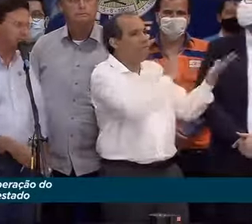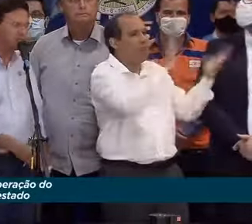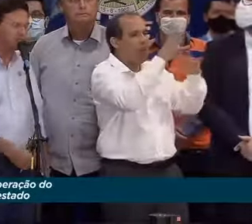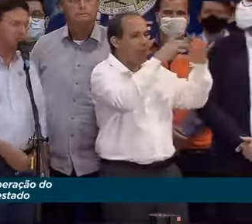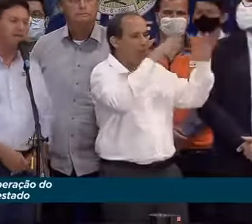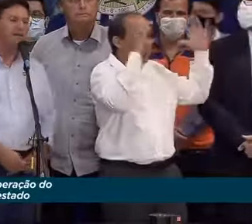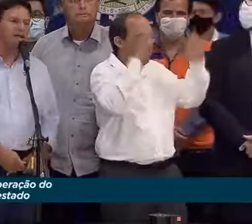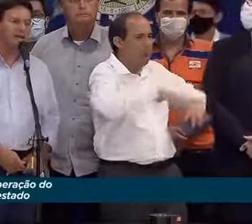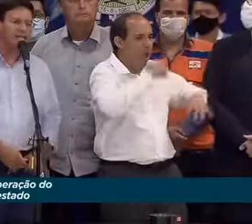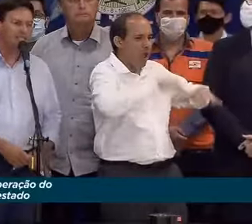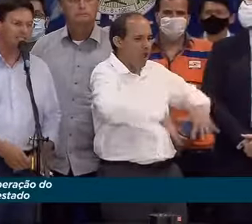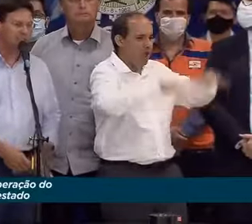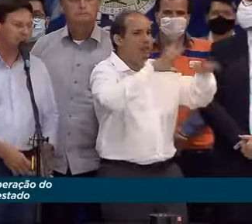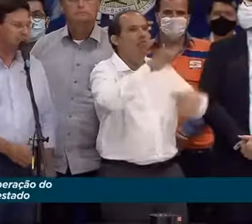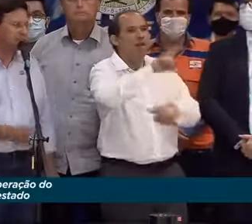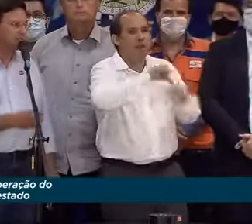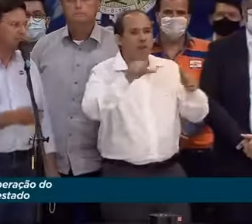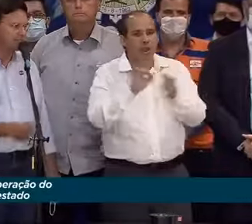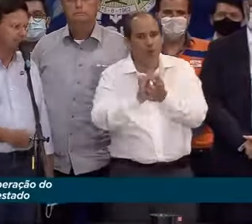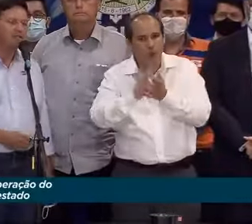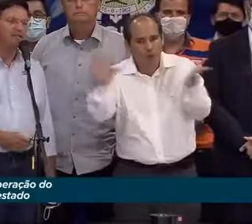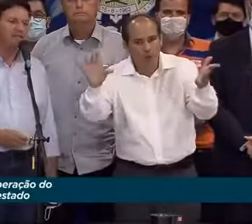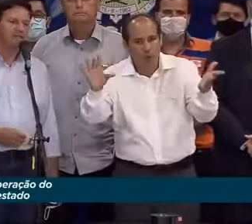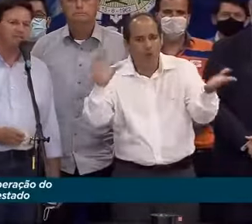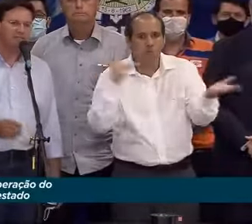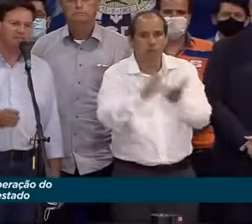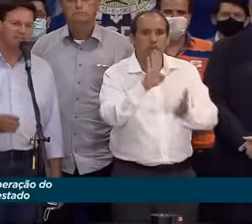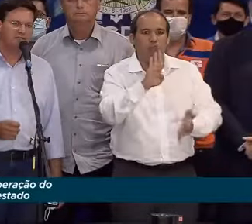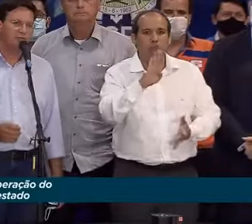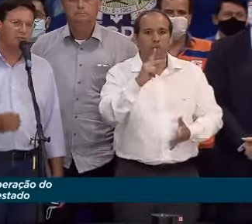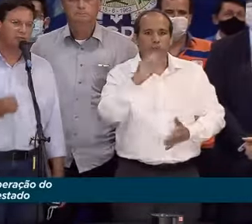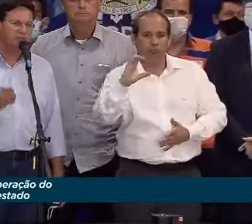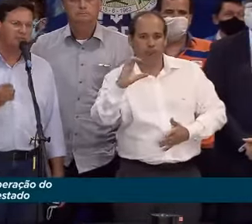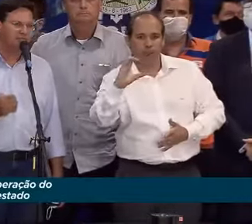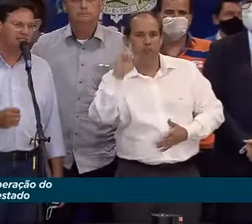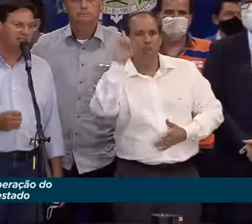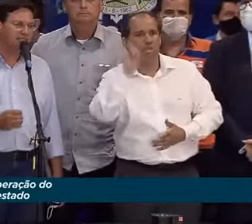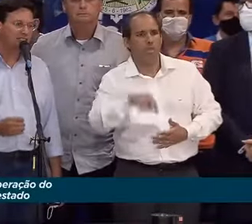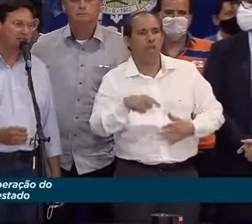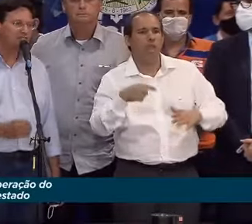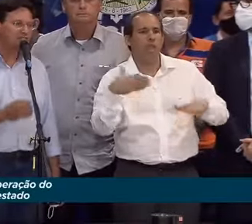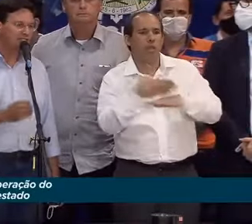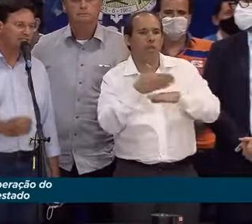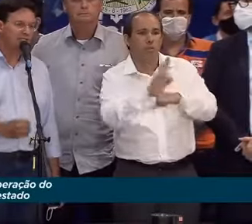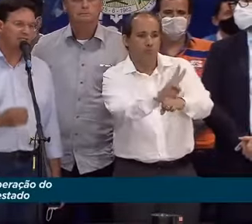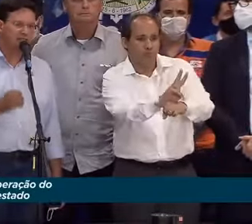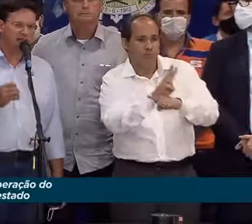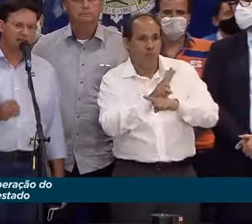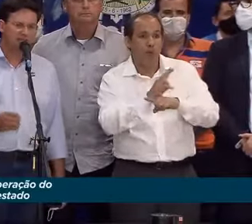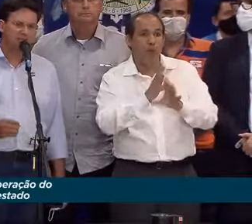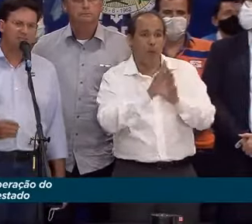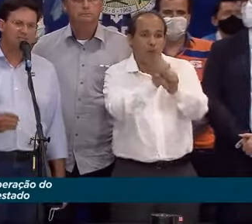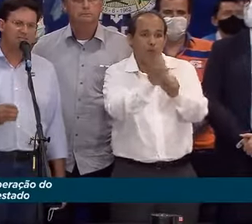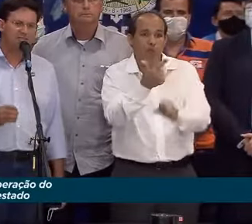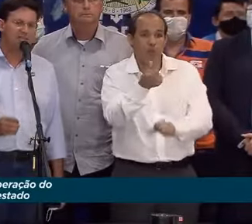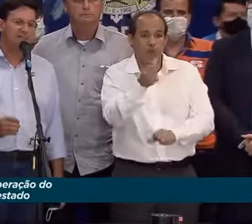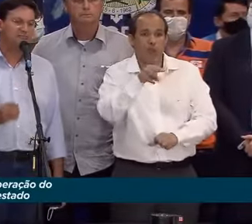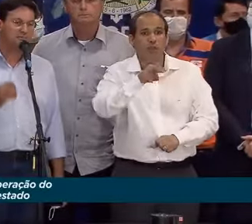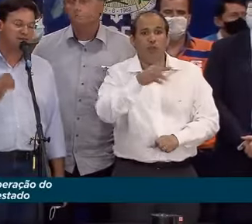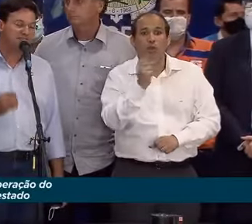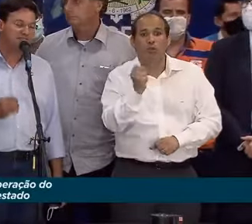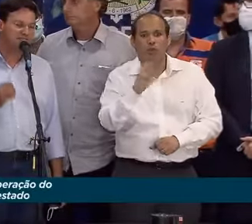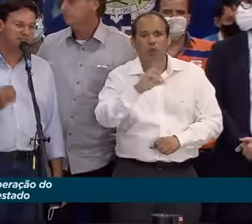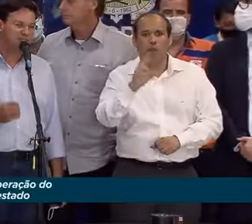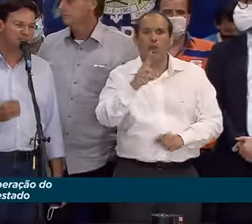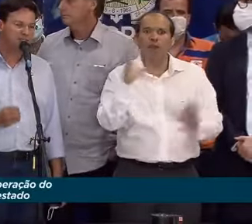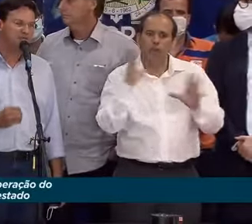iremos autorizar a antecipação do BPC, que significa um acesso de crédito de quase 26 milhões de reais, podendo abranger quase